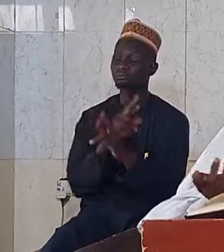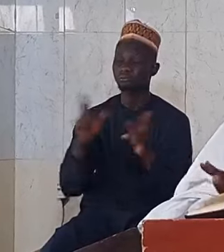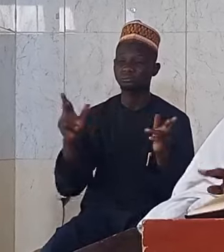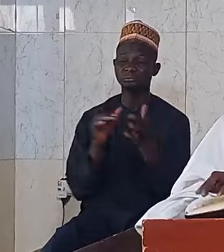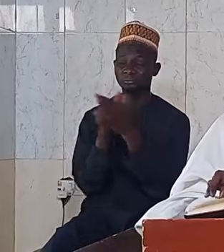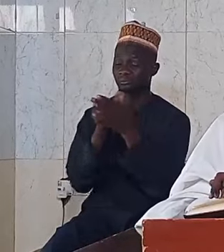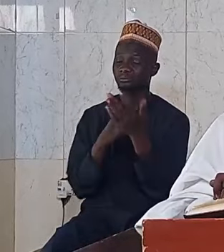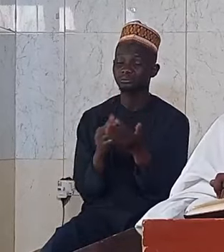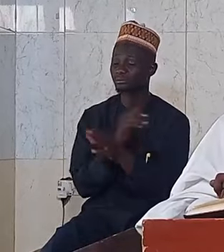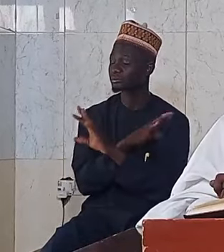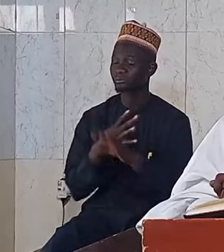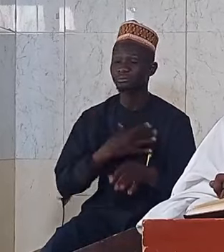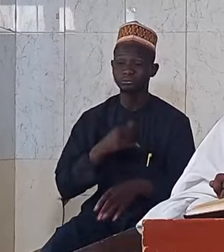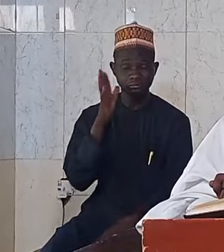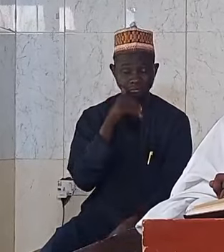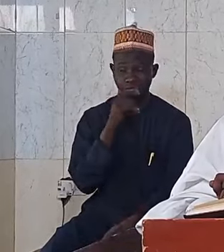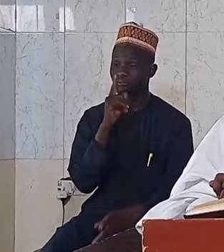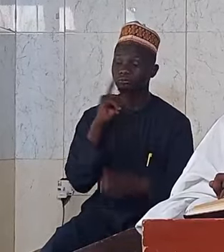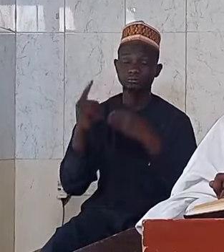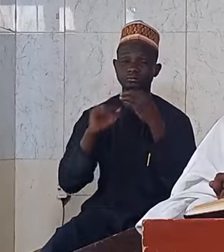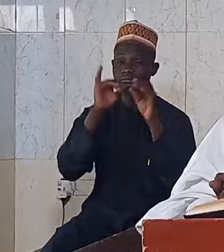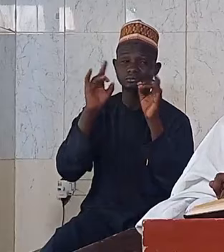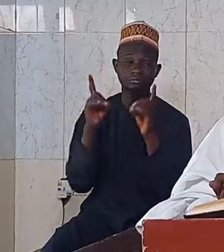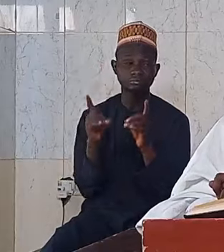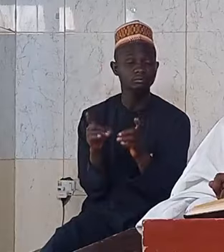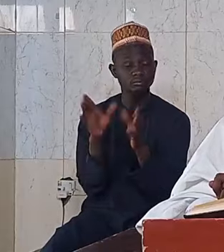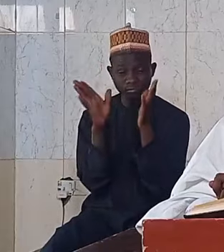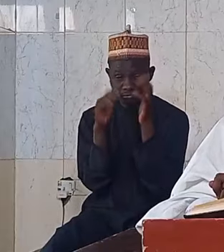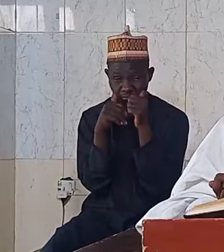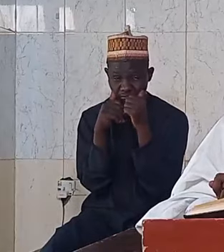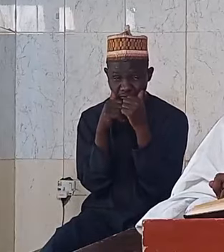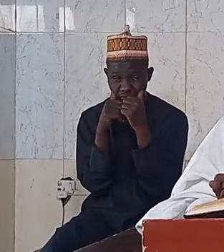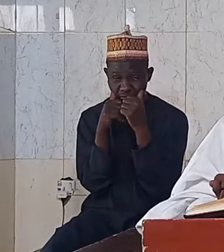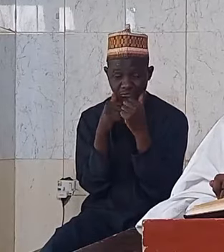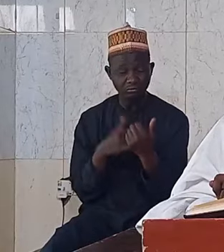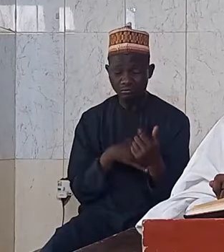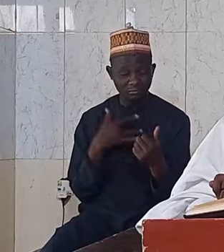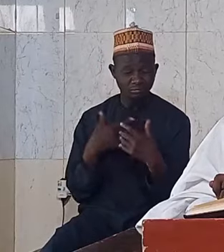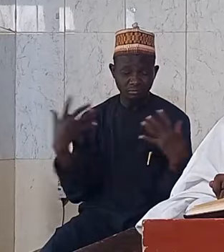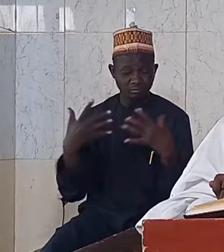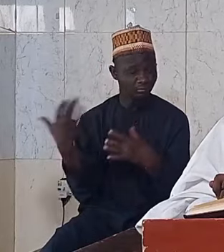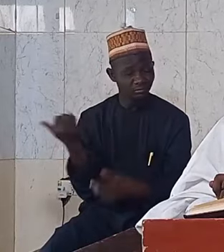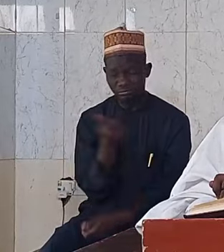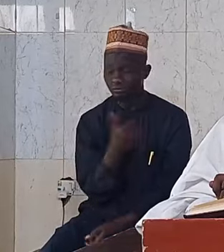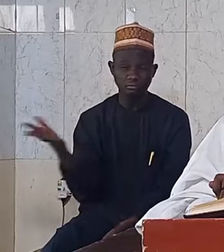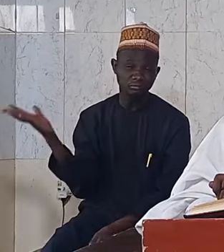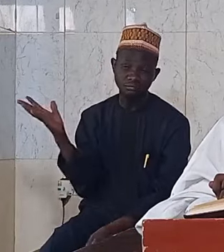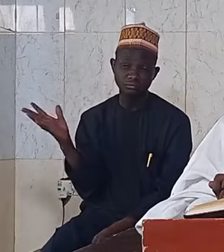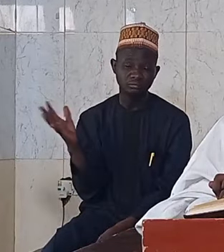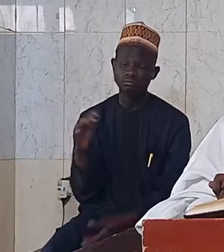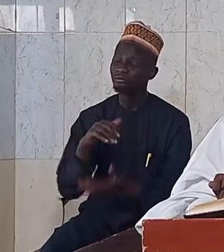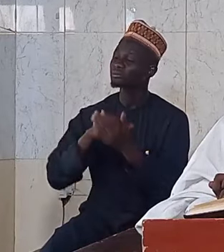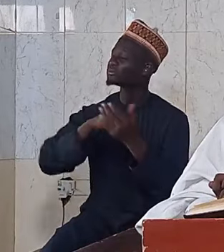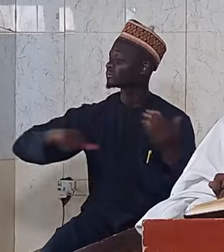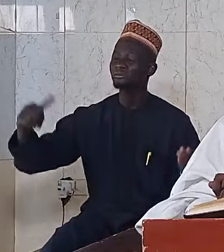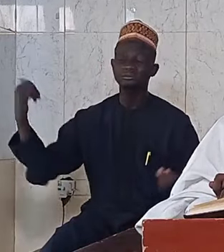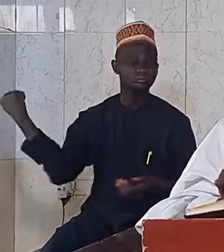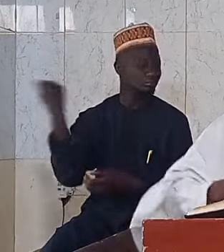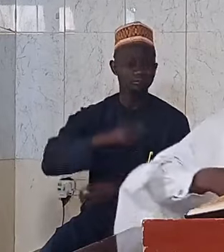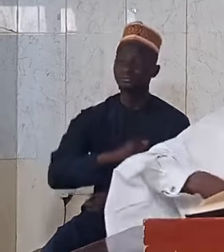musulmi in ana zancen jihadi ya zama cewa musulmi yana jin tsoron wani abu ka cire karfin